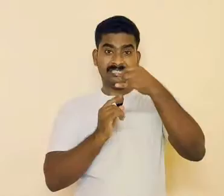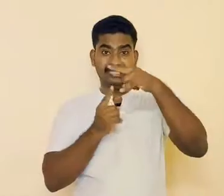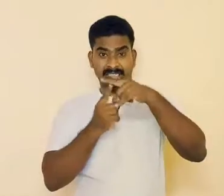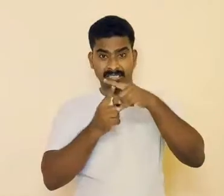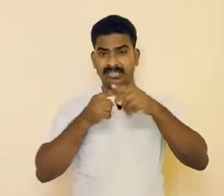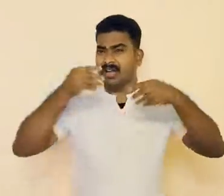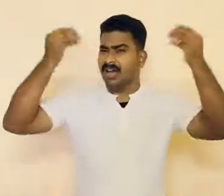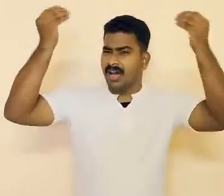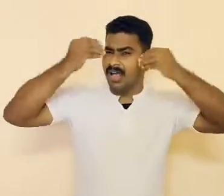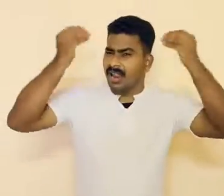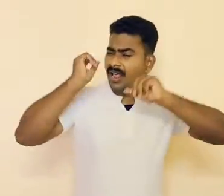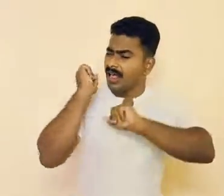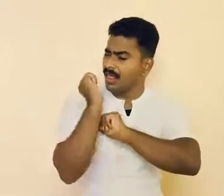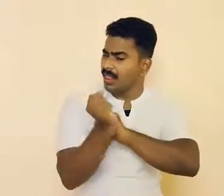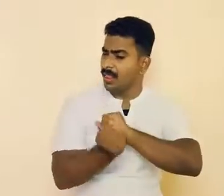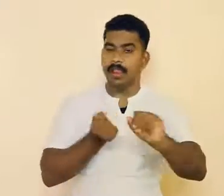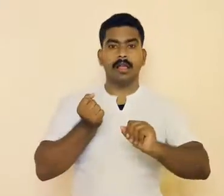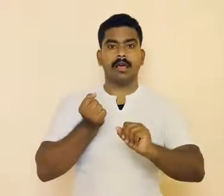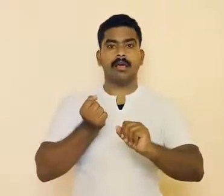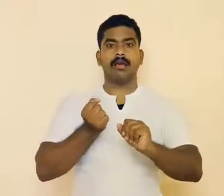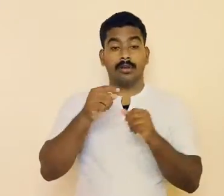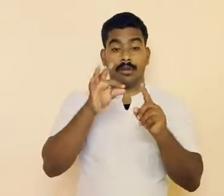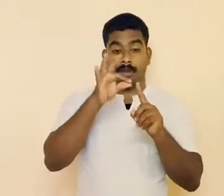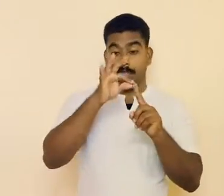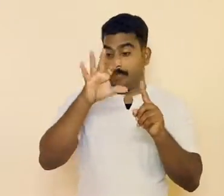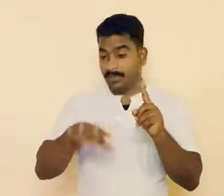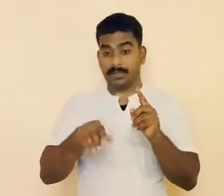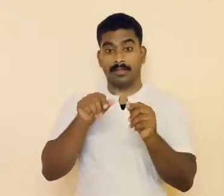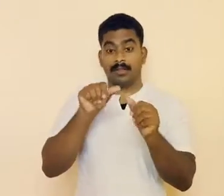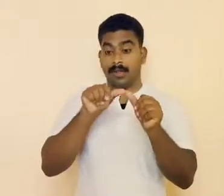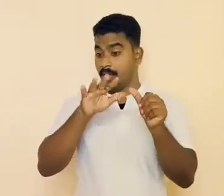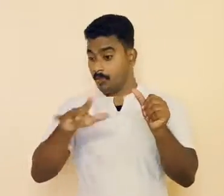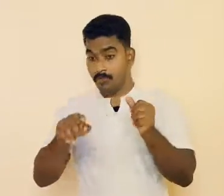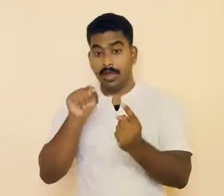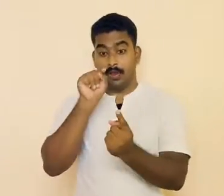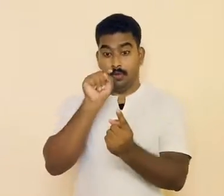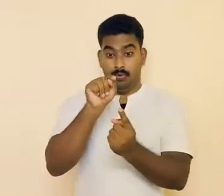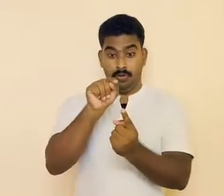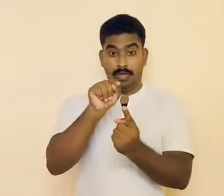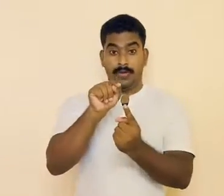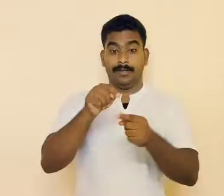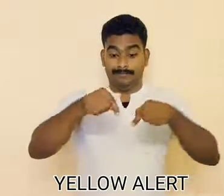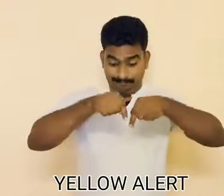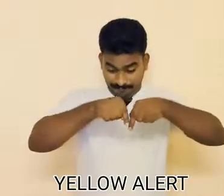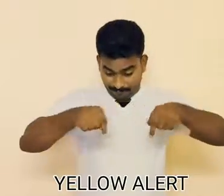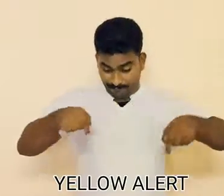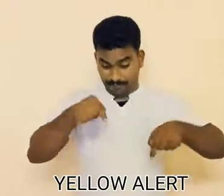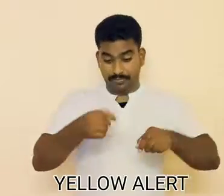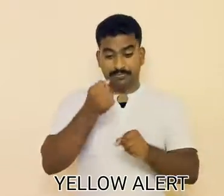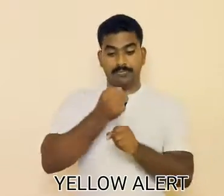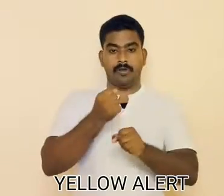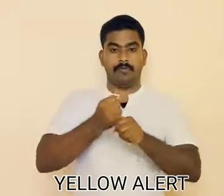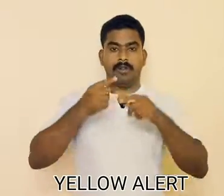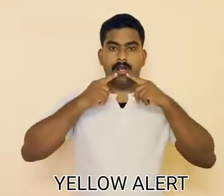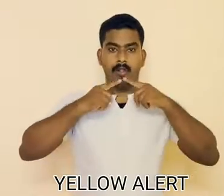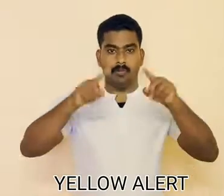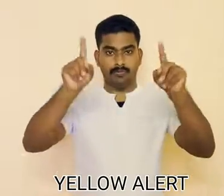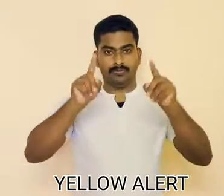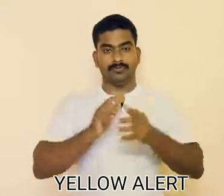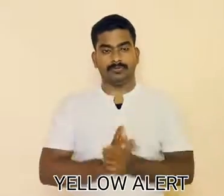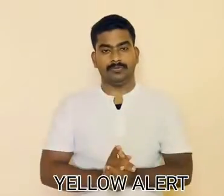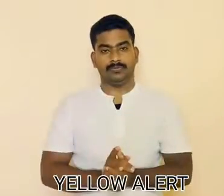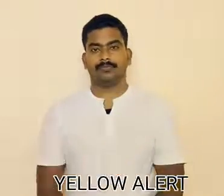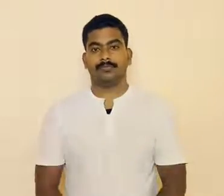സംസ്ഥാനത്ത് പല ജില്ലകളിലും കനത്ത മഴയ്ക്ക് സാധ്യത. പത്തനംതിട്ട, ആലപ്പുഴ, ഇടുക്കി ജില്ലകളിൽ യെല്ലോ അലേർട്ട്.